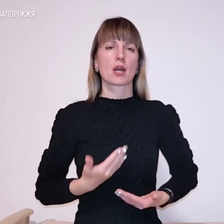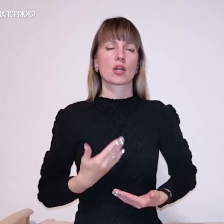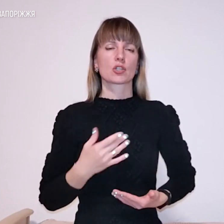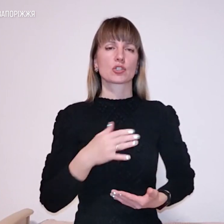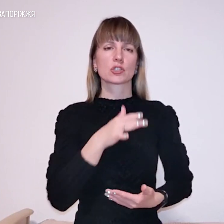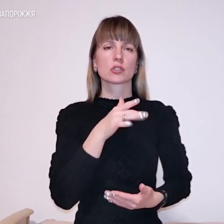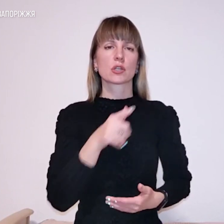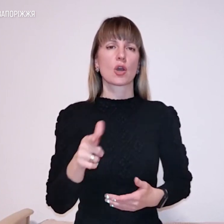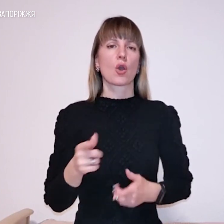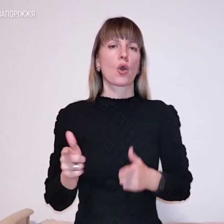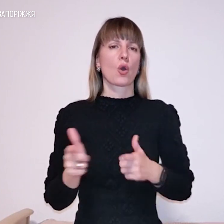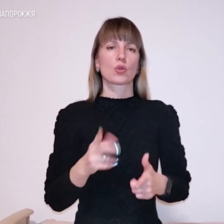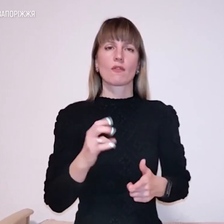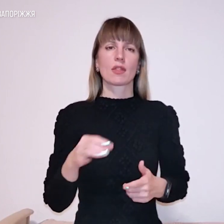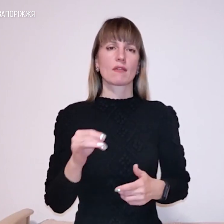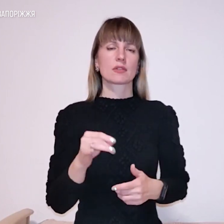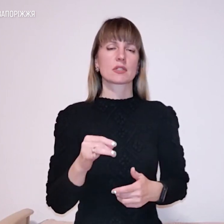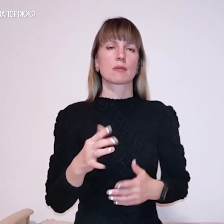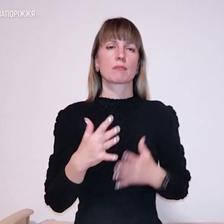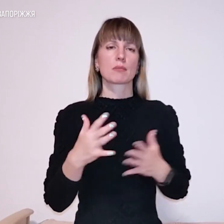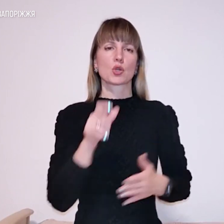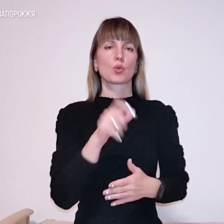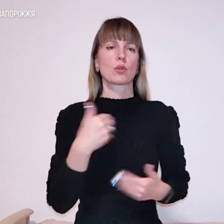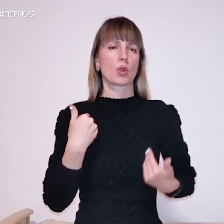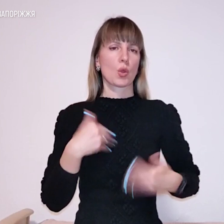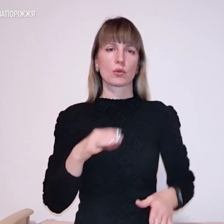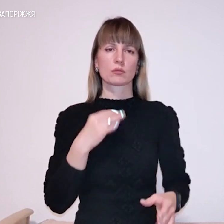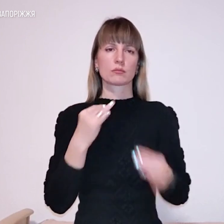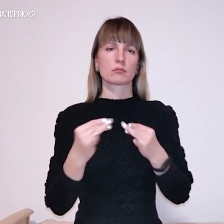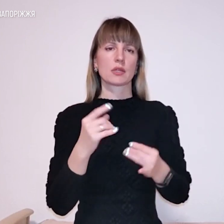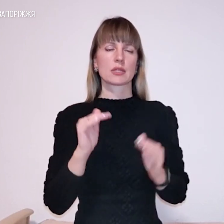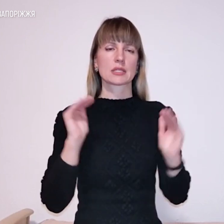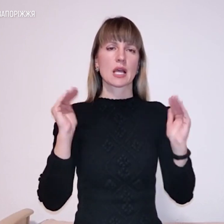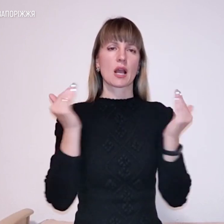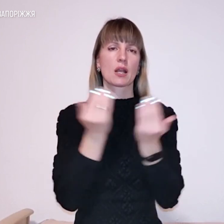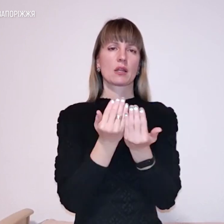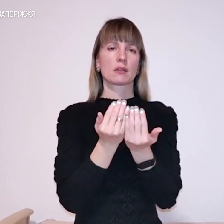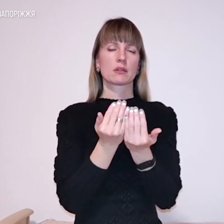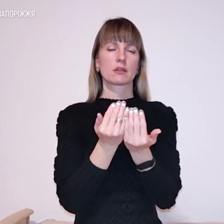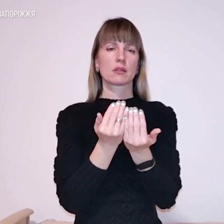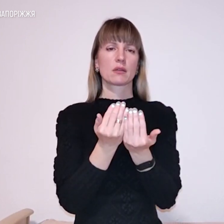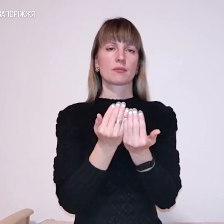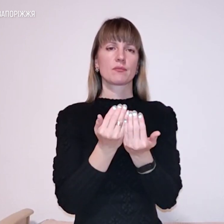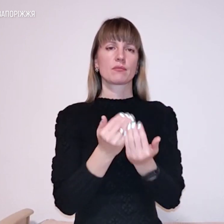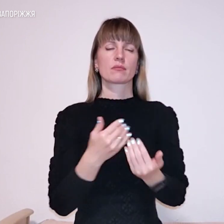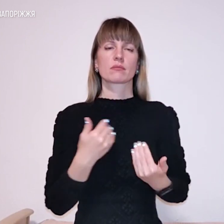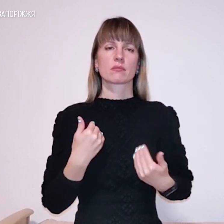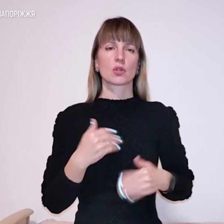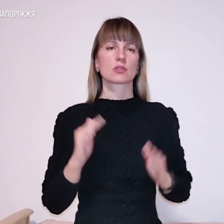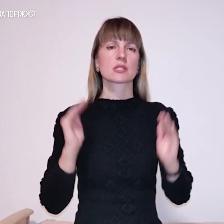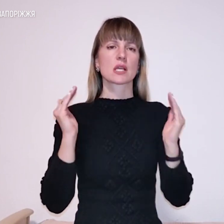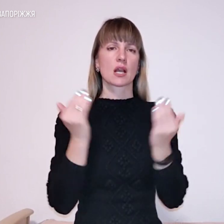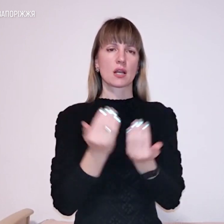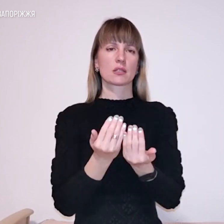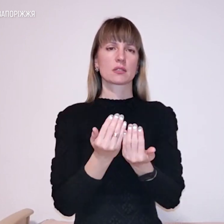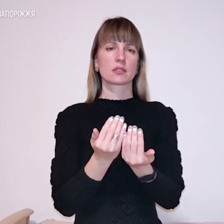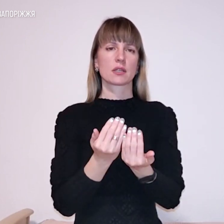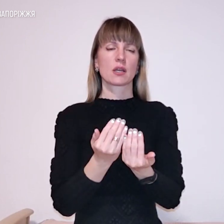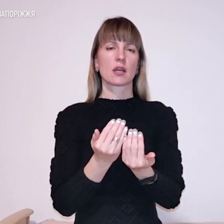основному люди не хочуть. Тобто от вони закриті і... В основному люди не хочуть. Вони такі закриті в основному.